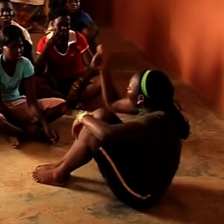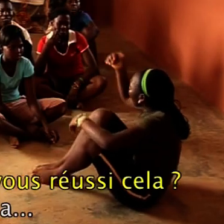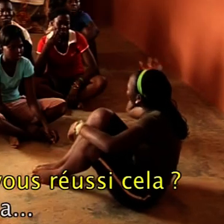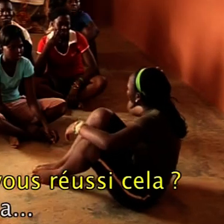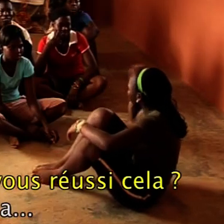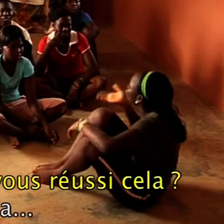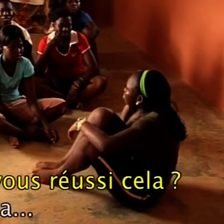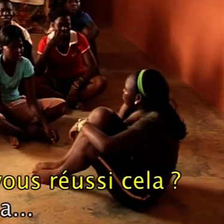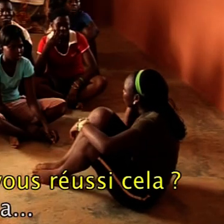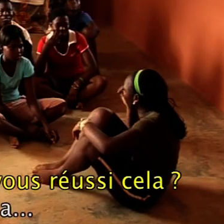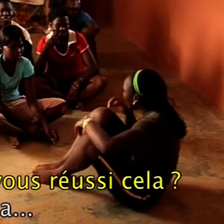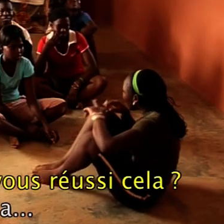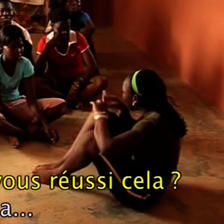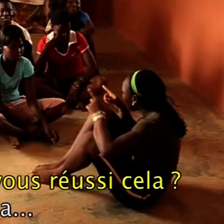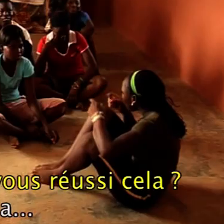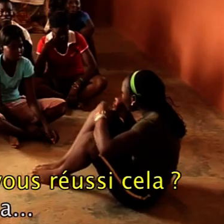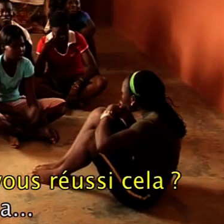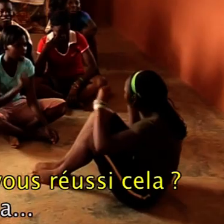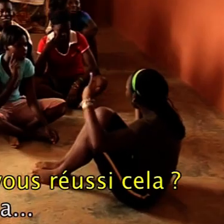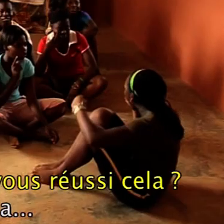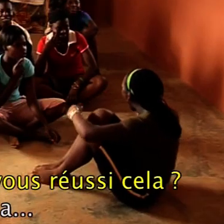Comment êtes-vous parvenu à ce résultat?